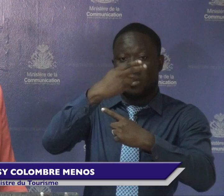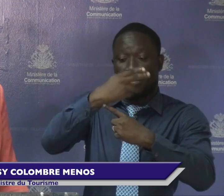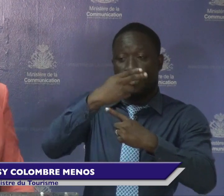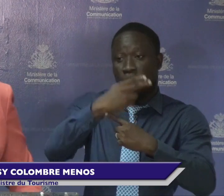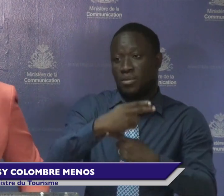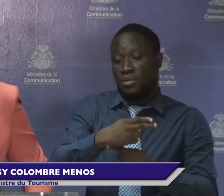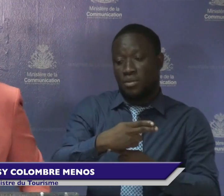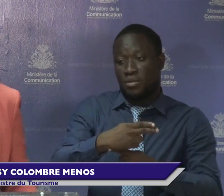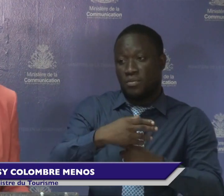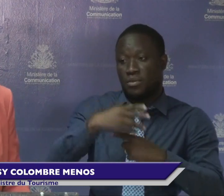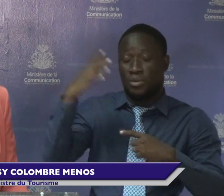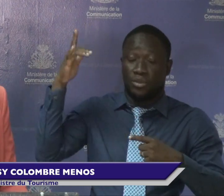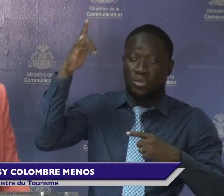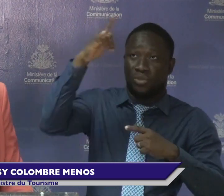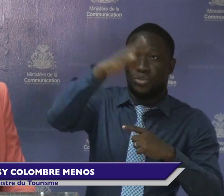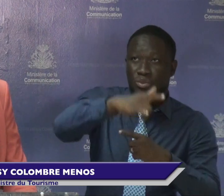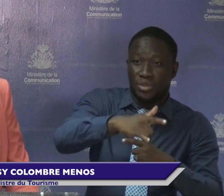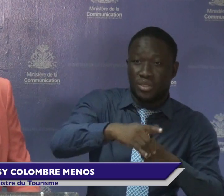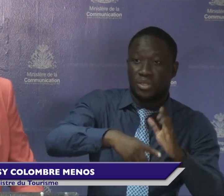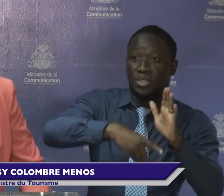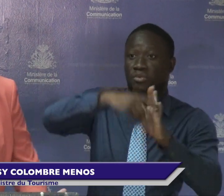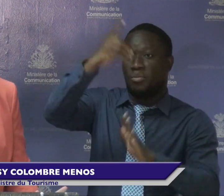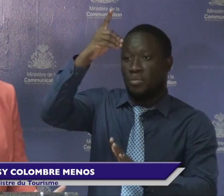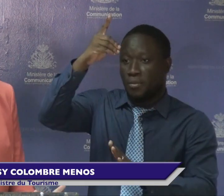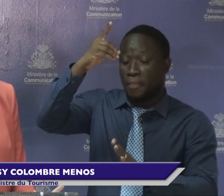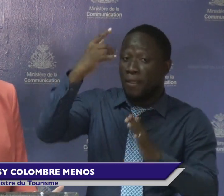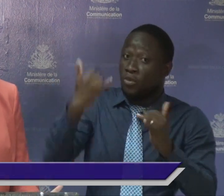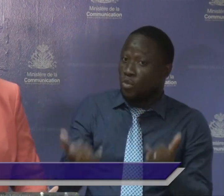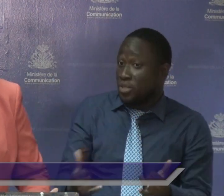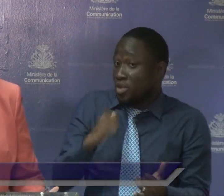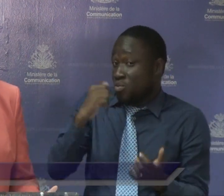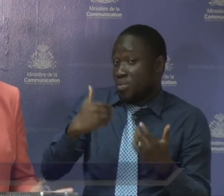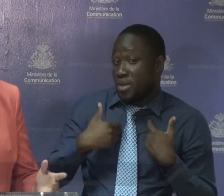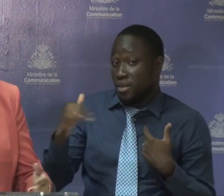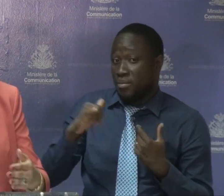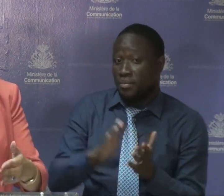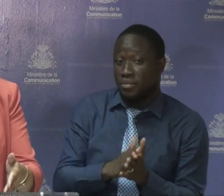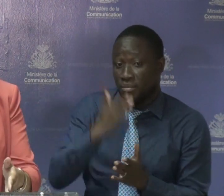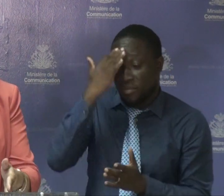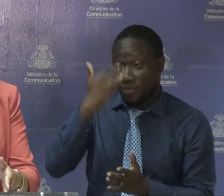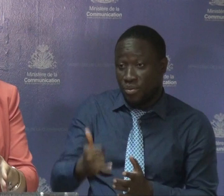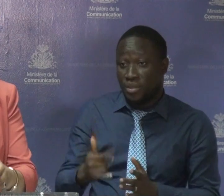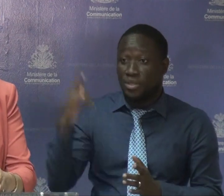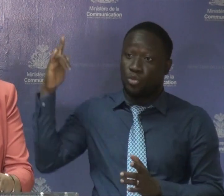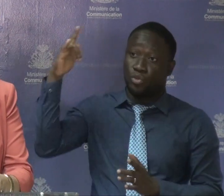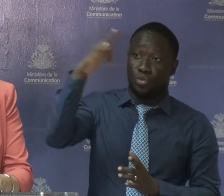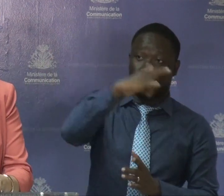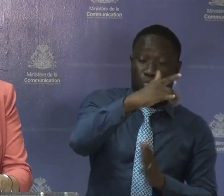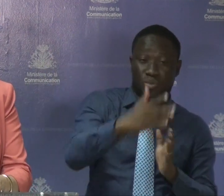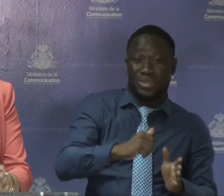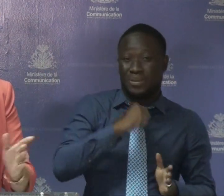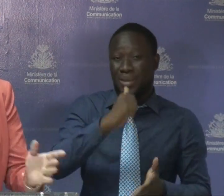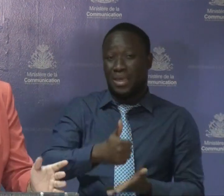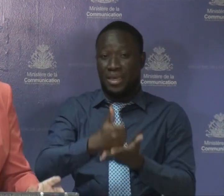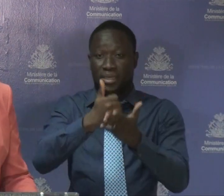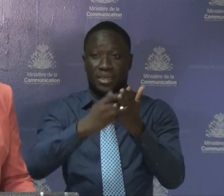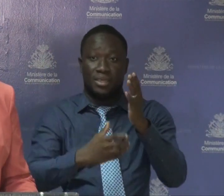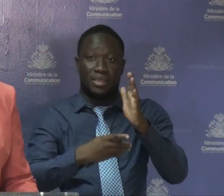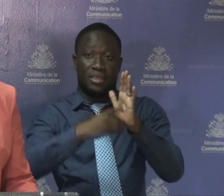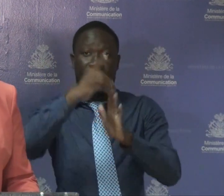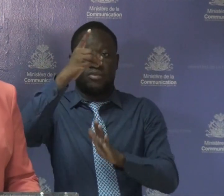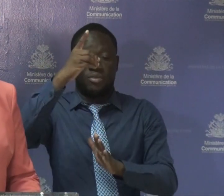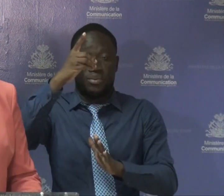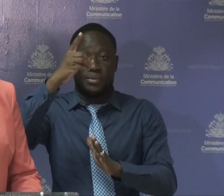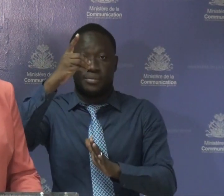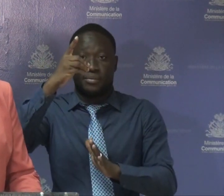développement. Pour qui ça, je veux dire qu'en Haïti, nous pas gagné même bagaille ça pour qui ça que touriste même pas pour nous en priorité. Et en